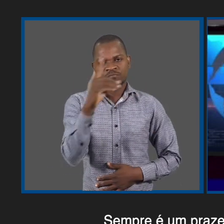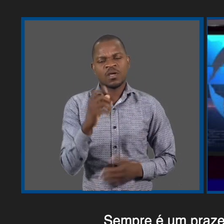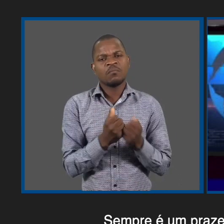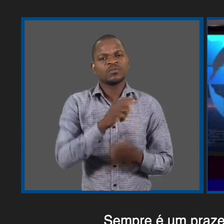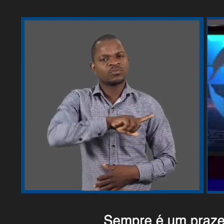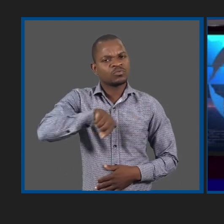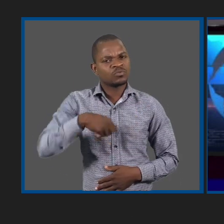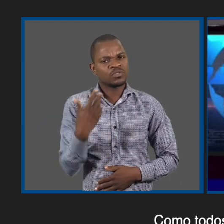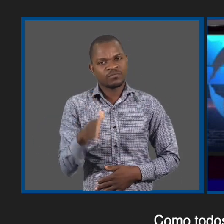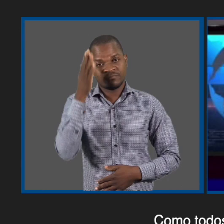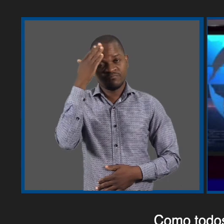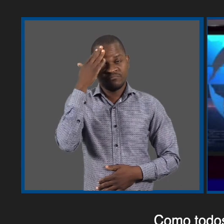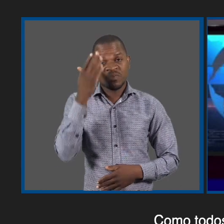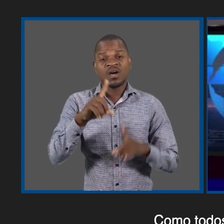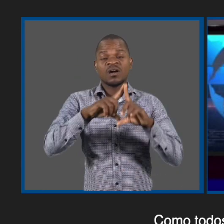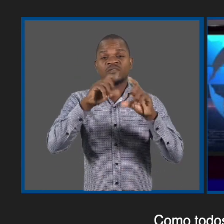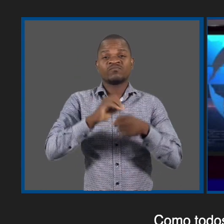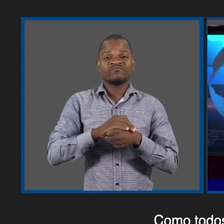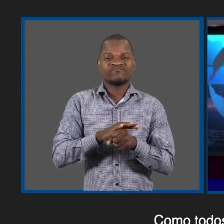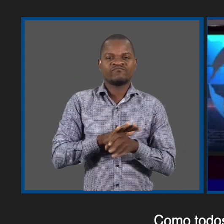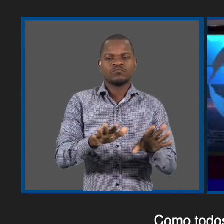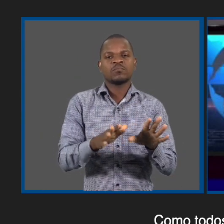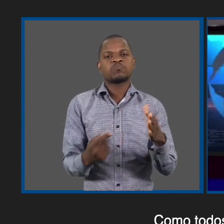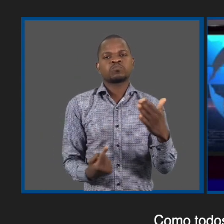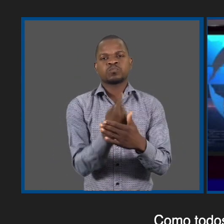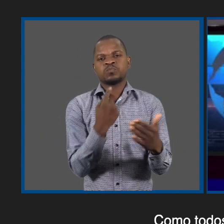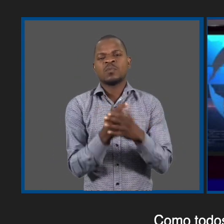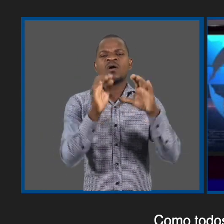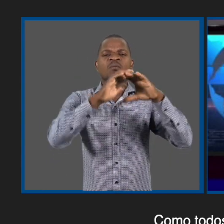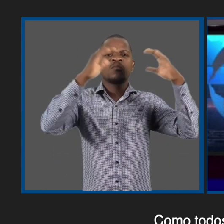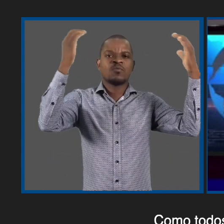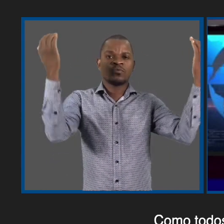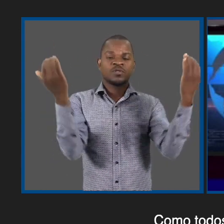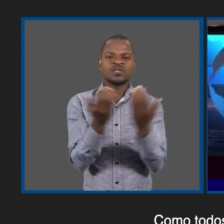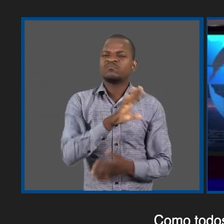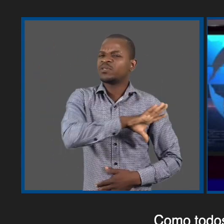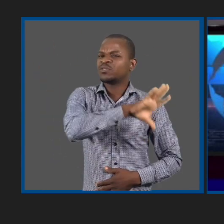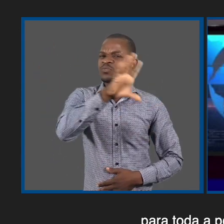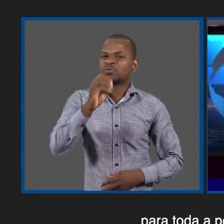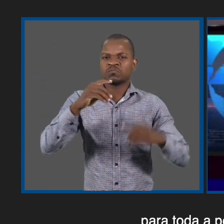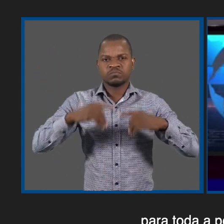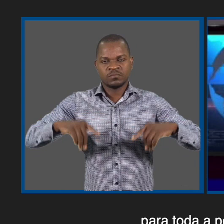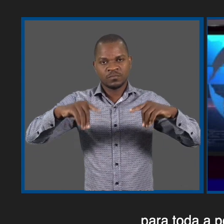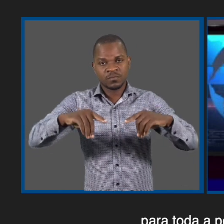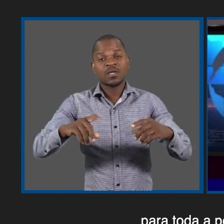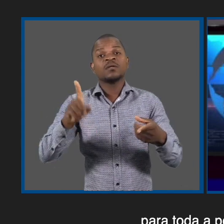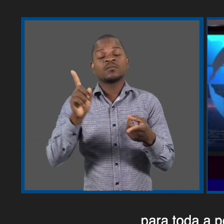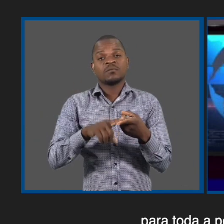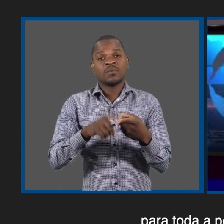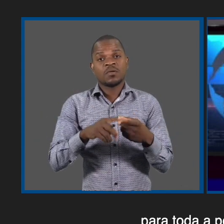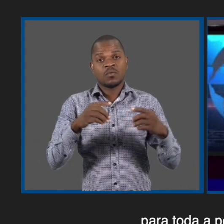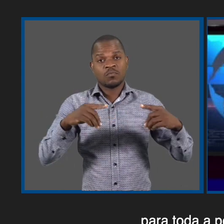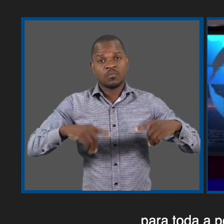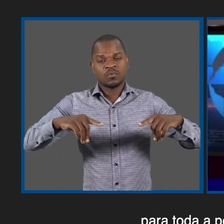das crianças com deficiência. Como todos nós sabemos, a Covid-19 apresenta uma crise mundial para toda a